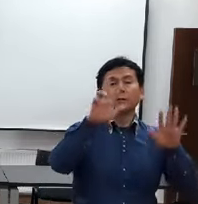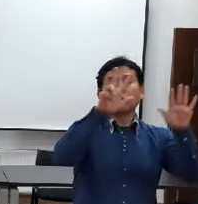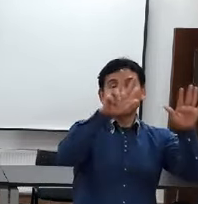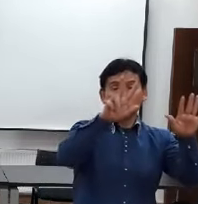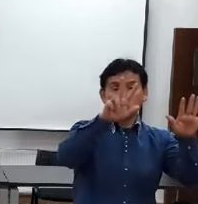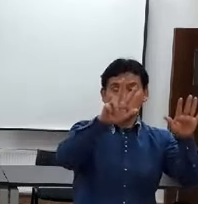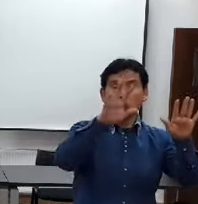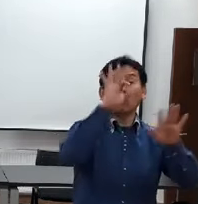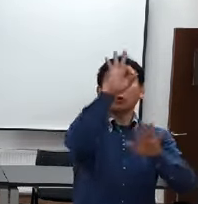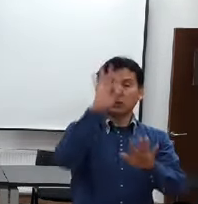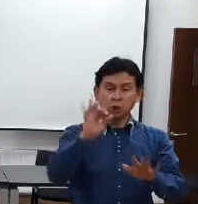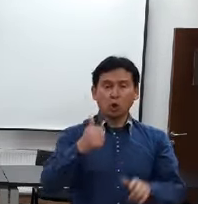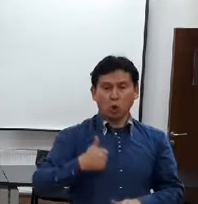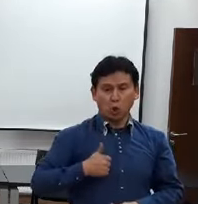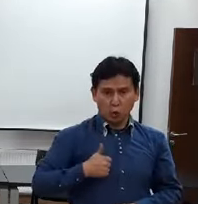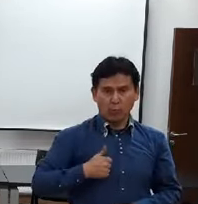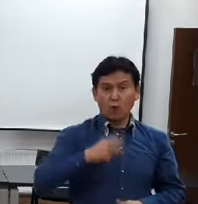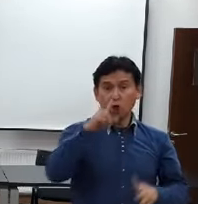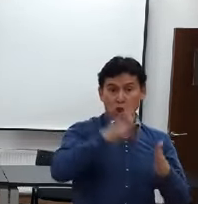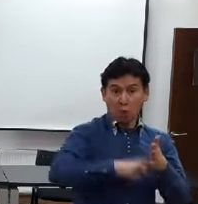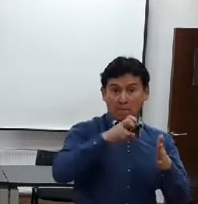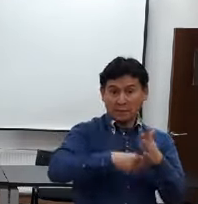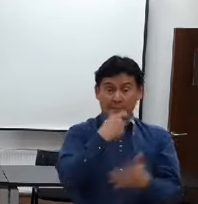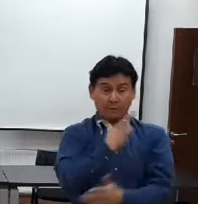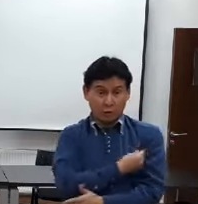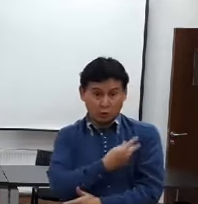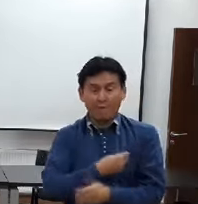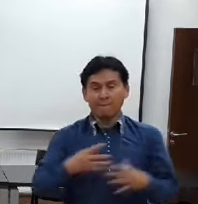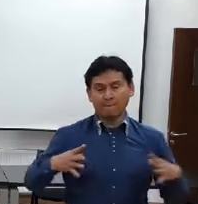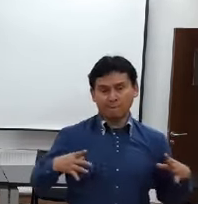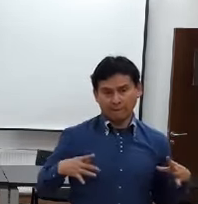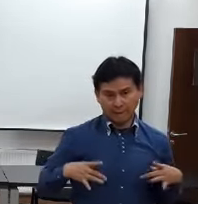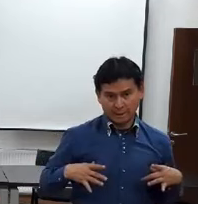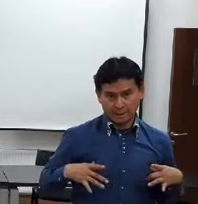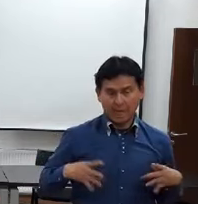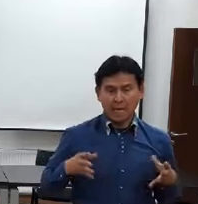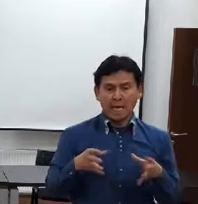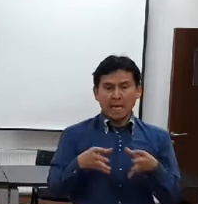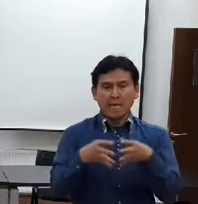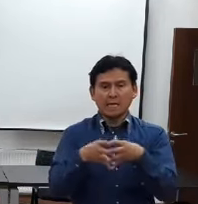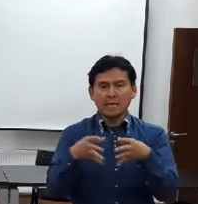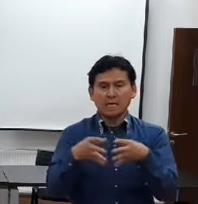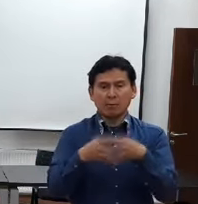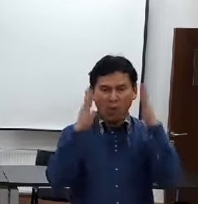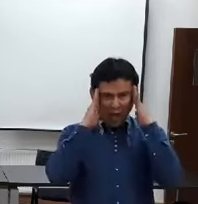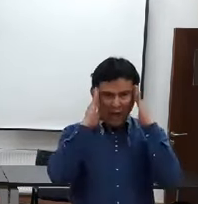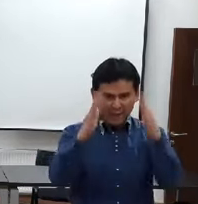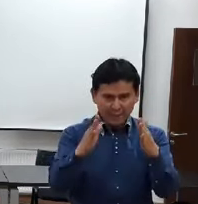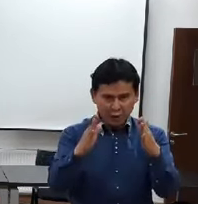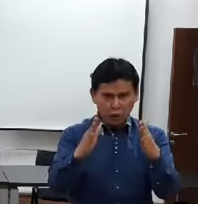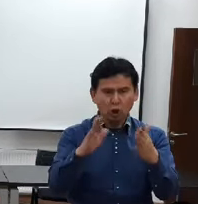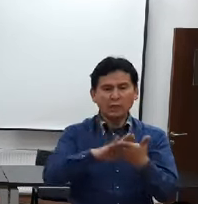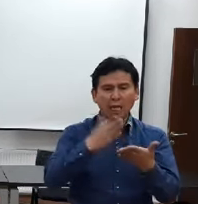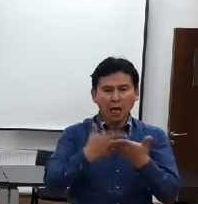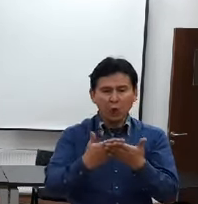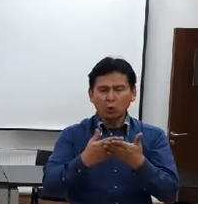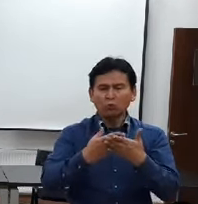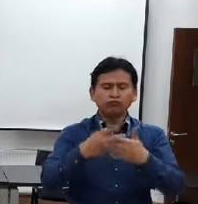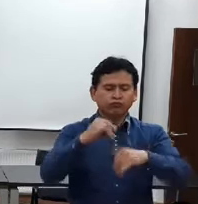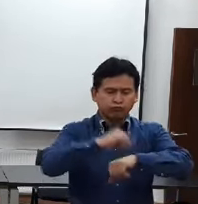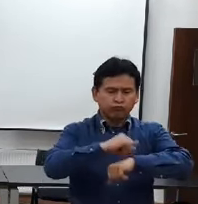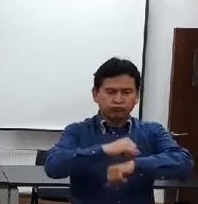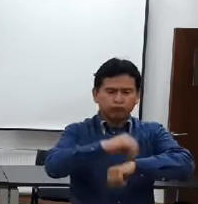cobertura en dos meses de vacunación, por lo tanto, felicitar al equipo de atención primaria, los equipos repartidos a lo largo de